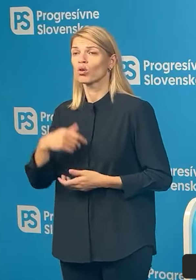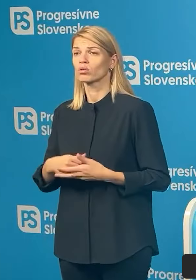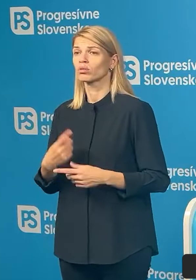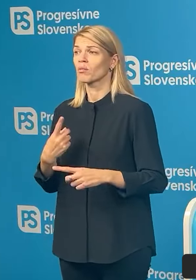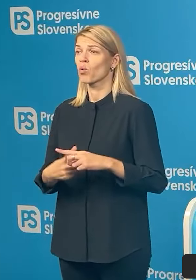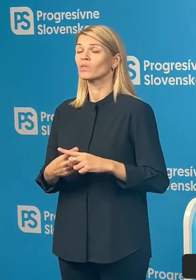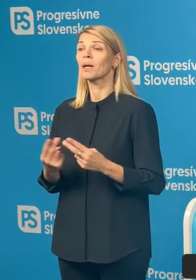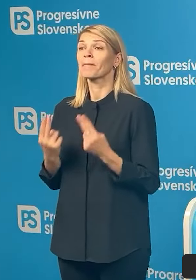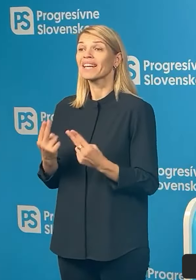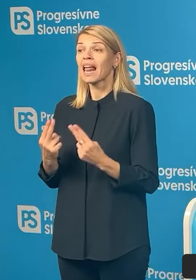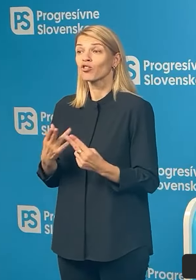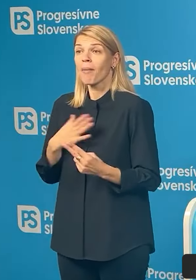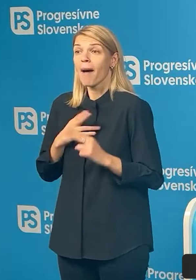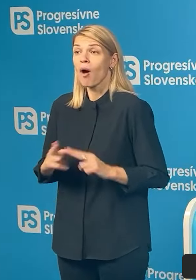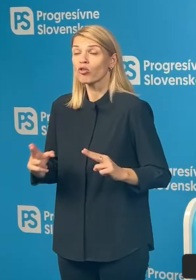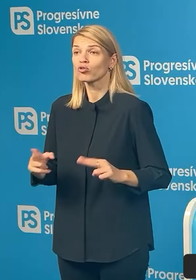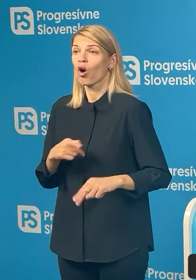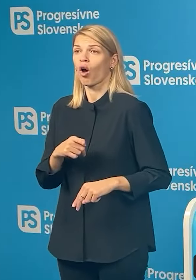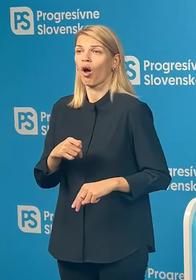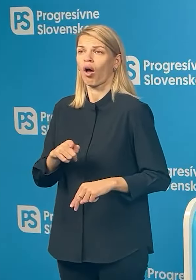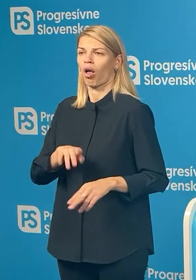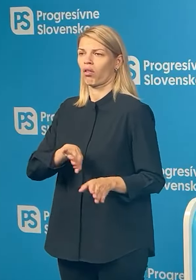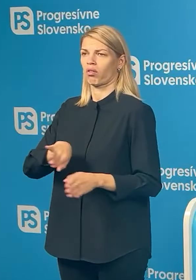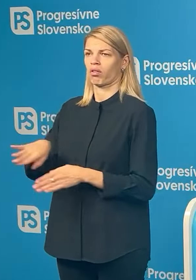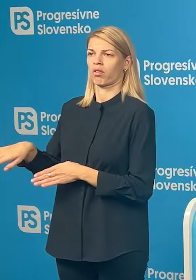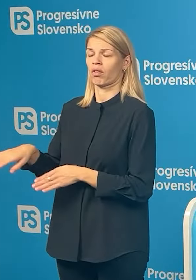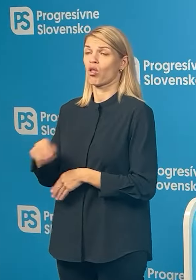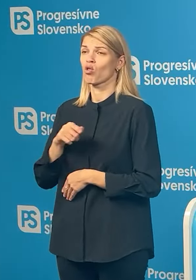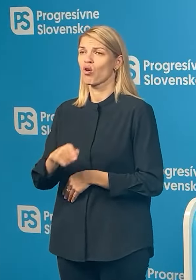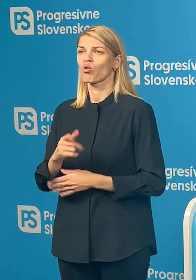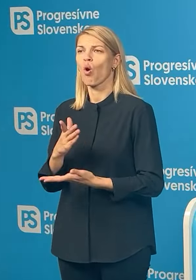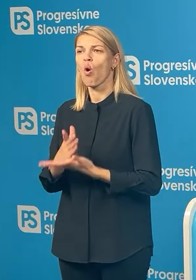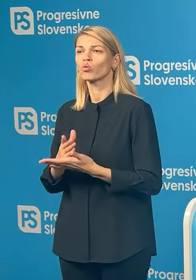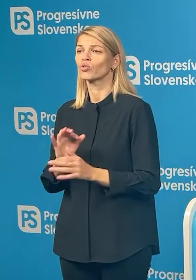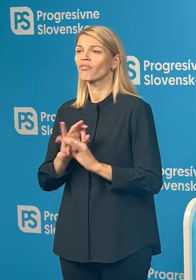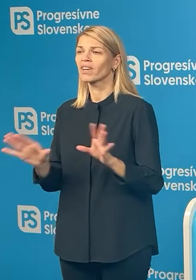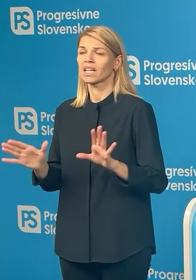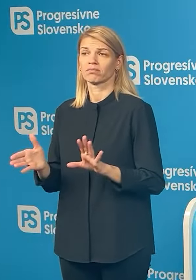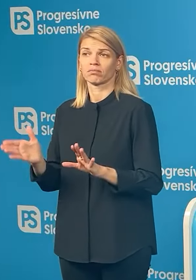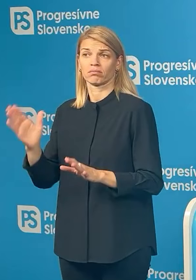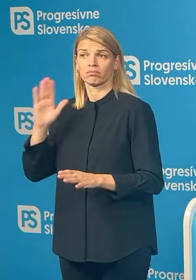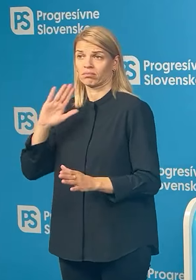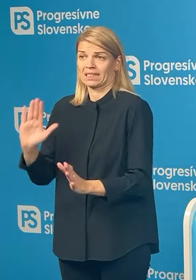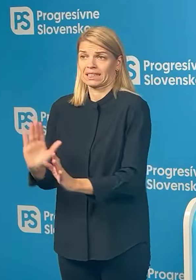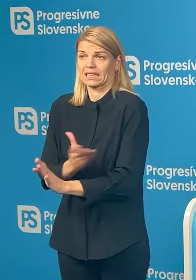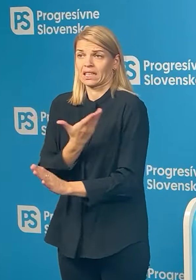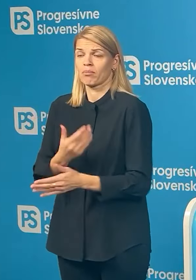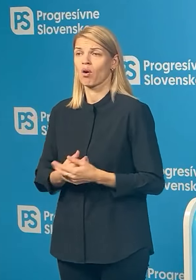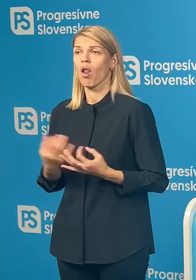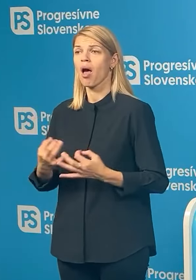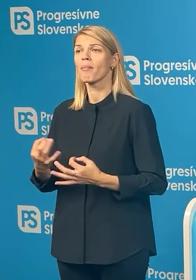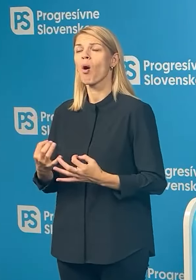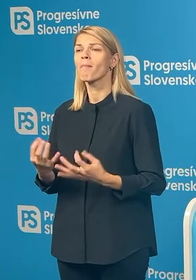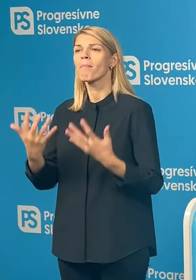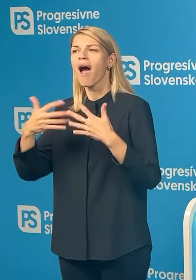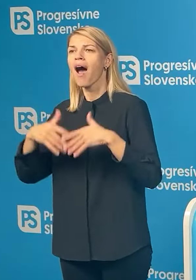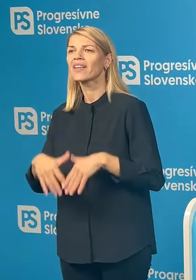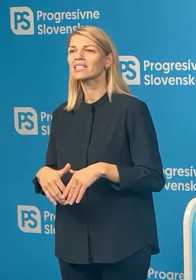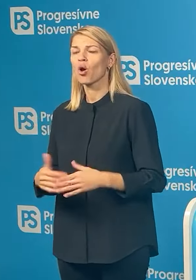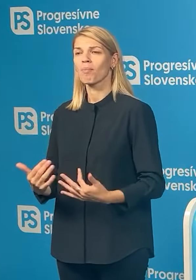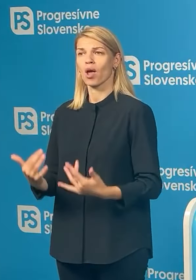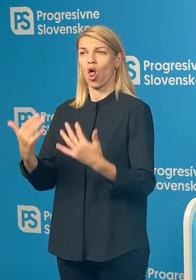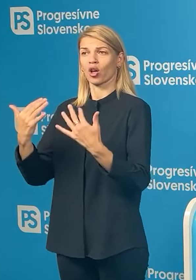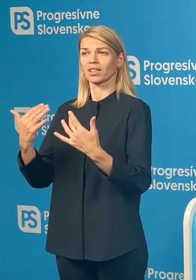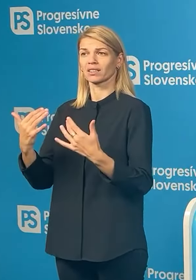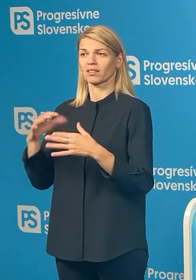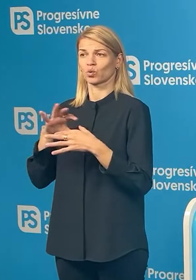premrhaná príležitosť. Pretože toto všetko sme už mohli mať dávno za sebou, keďže o mechanicko-biologickej úprave odpadu pred